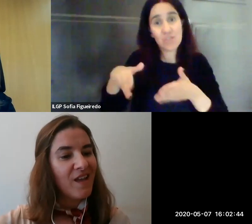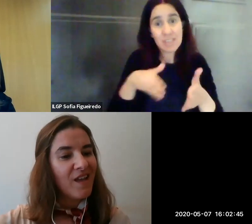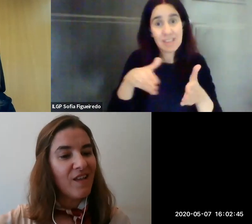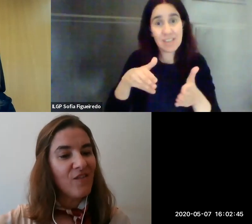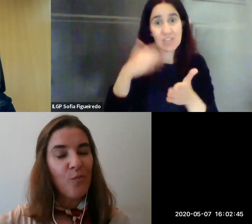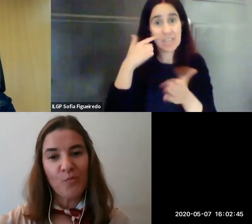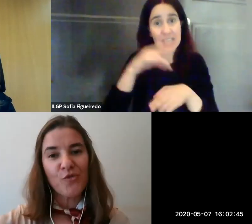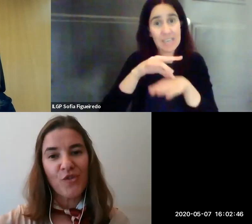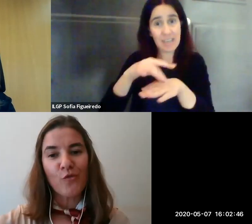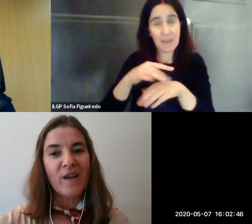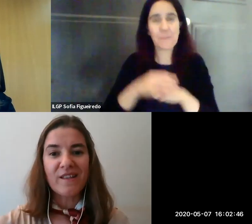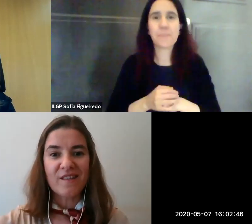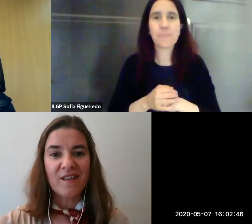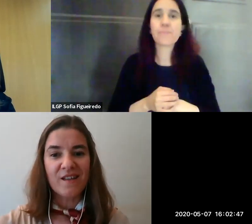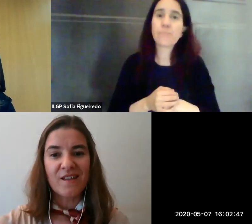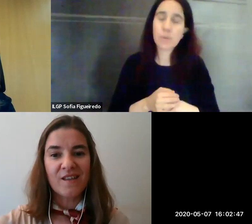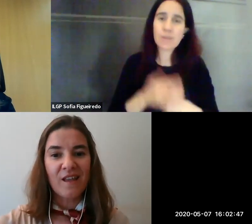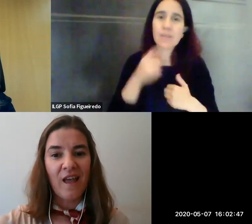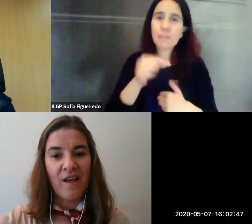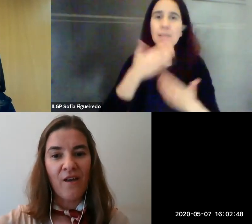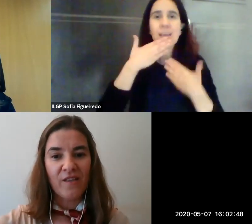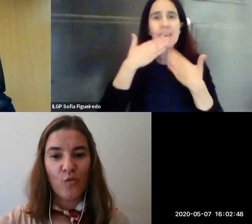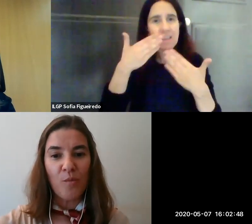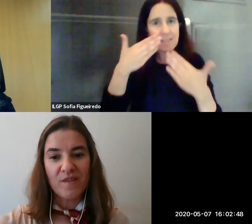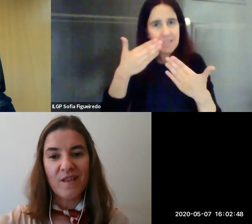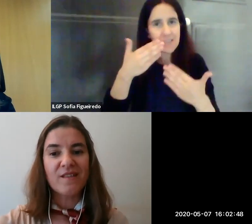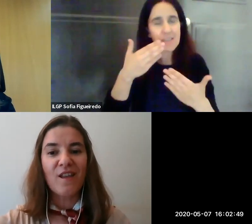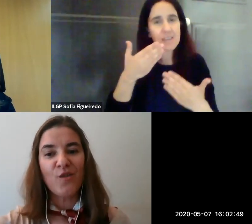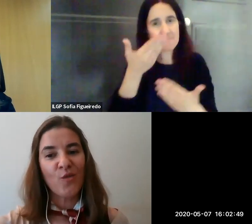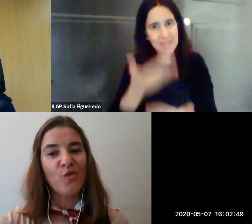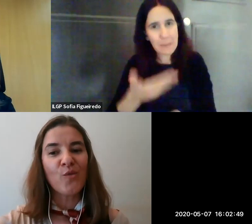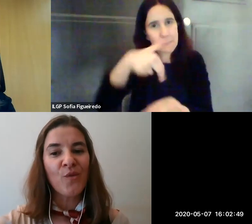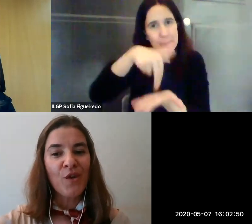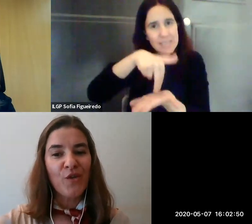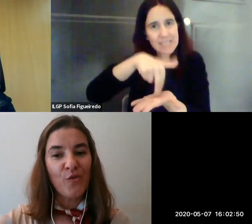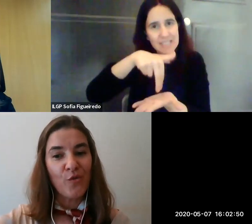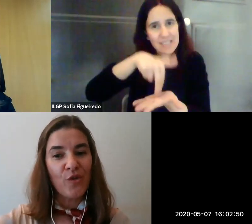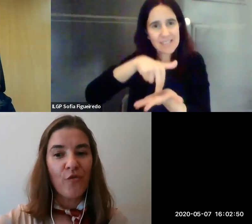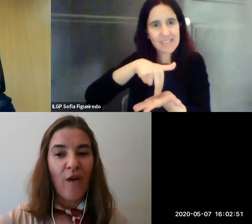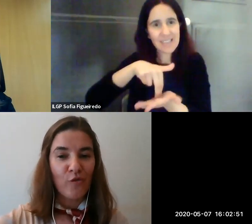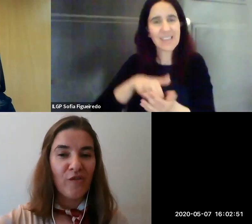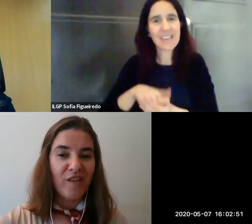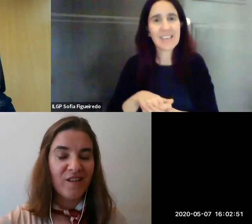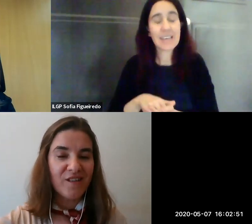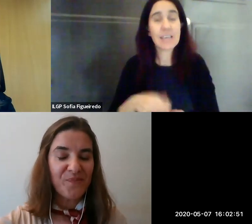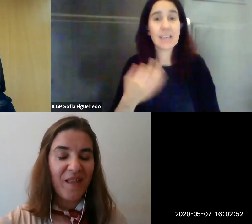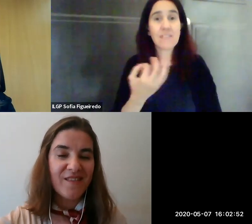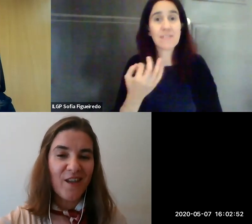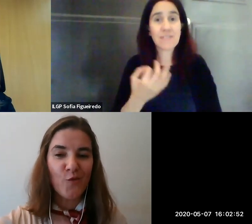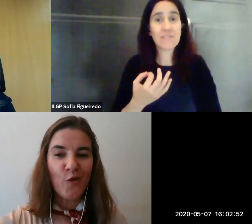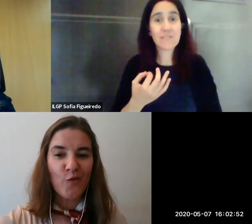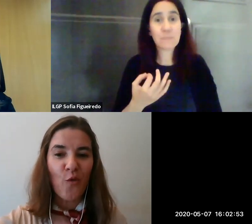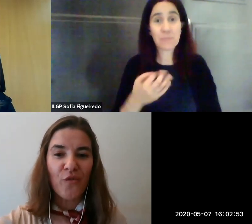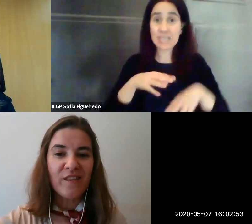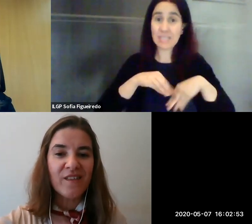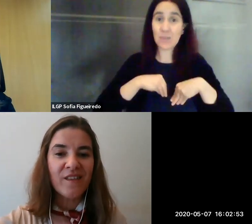guia. Depois, portanto, agradecer a sua presença e o facto de ter